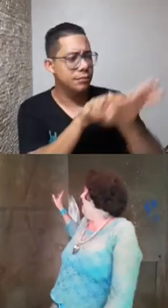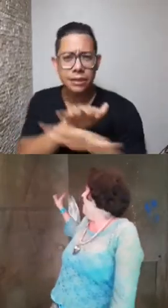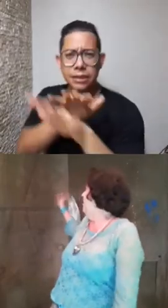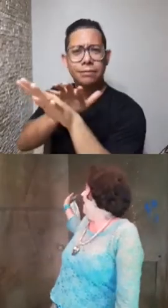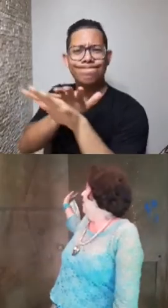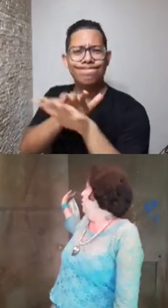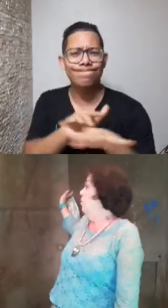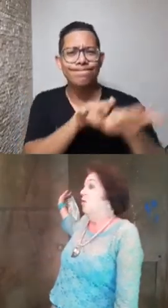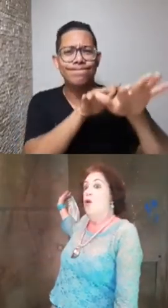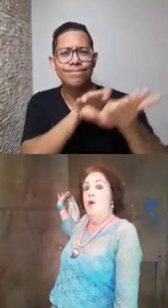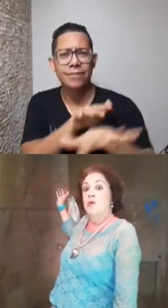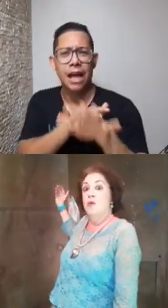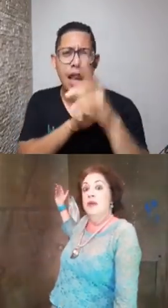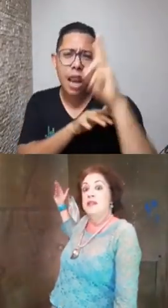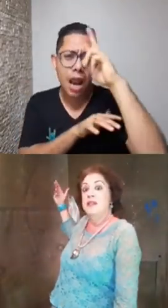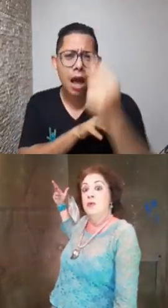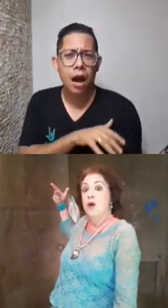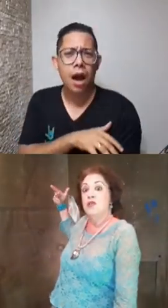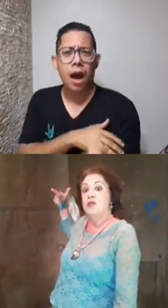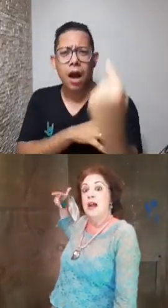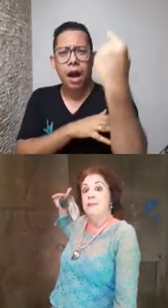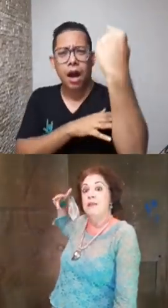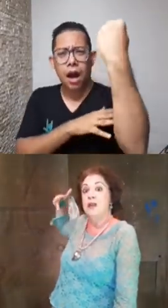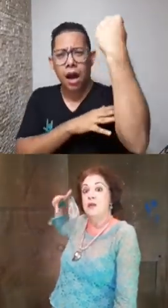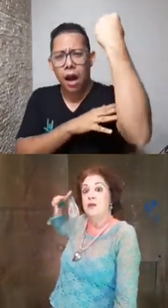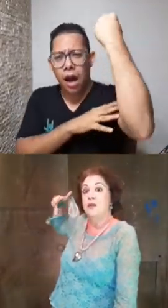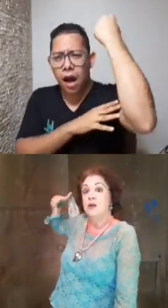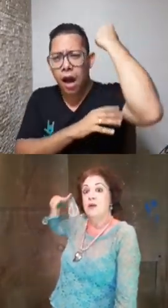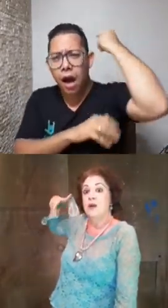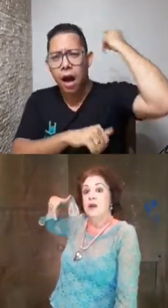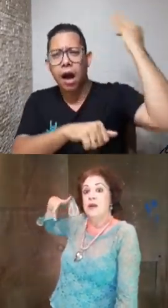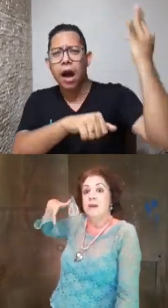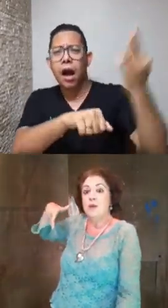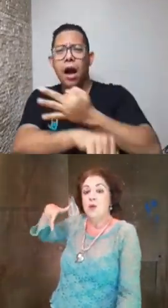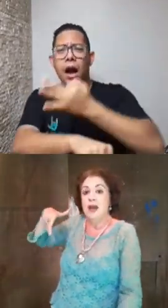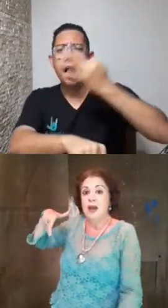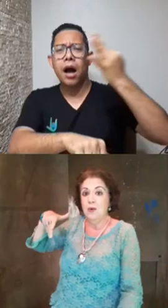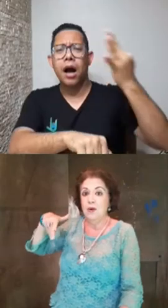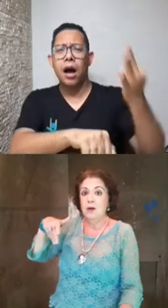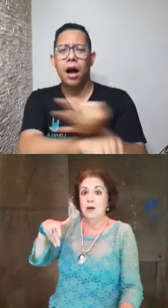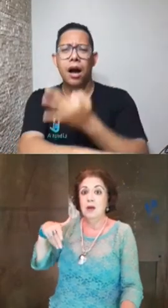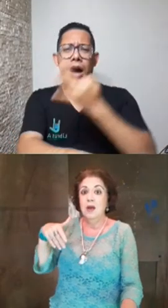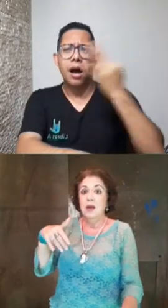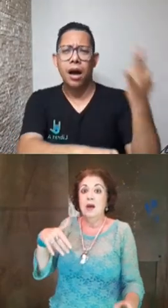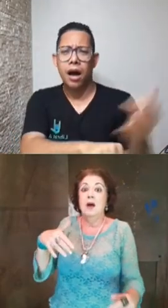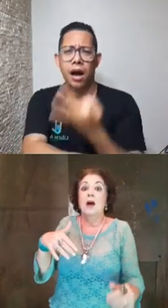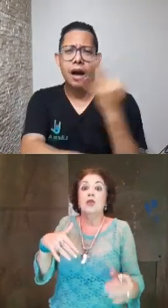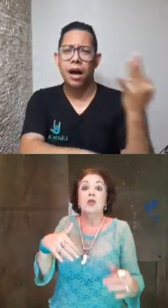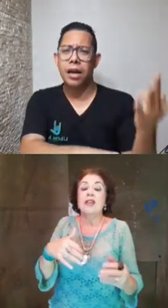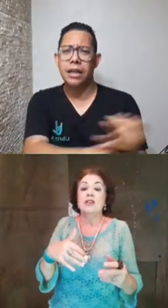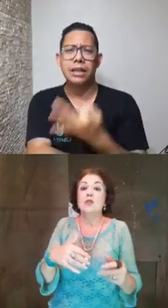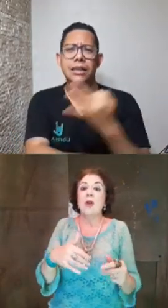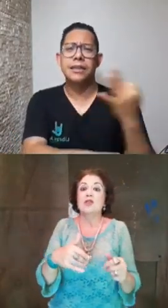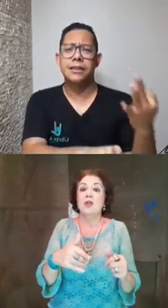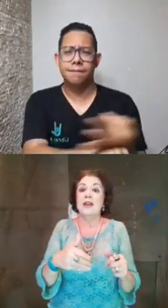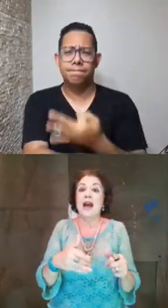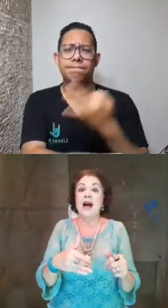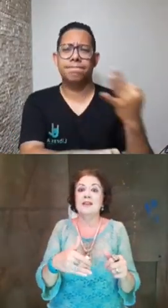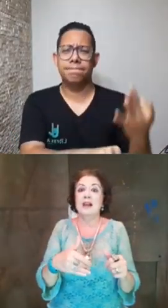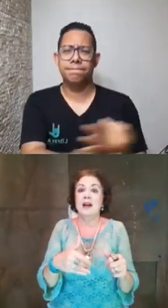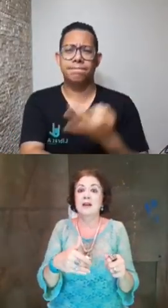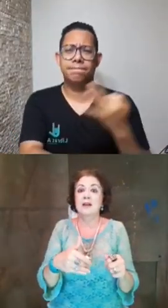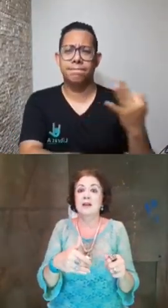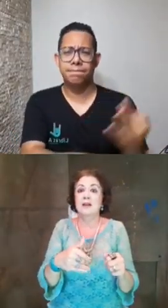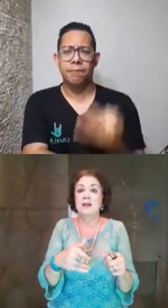se lembra do longo e sinuoso caminho que percorreu, toda a sua